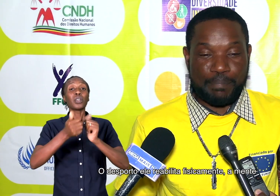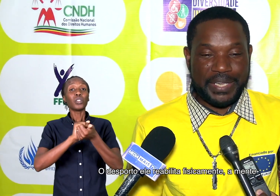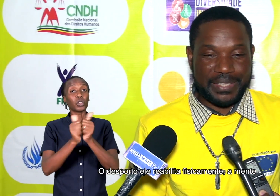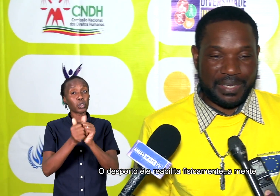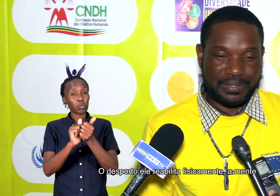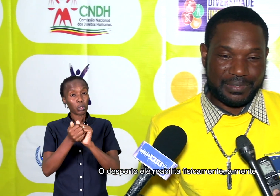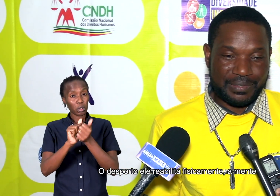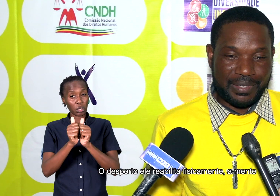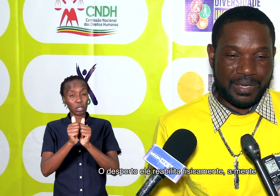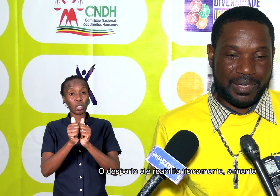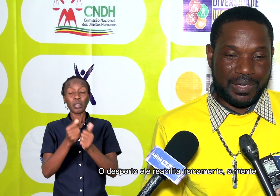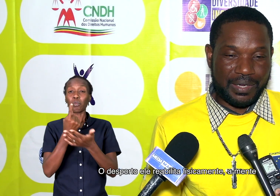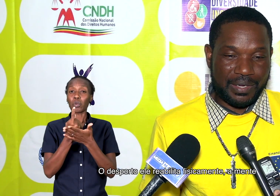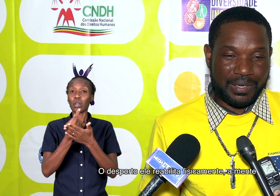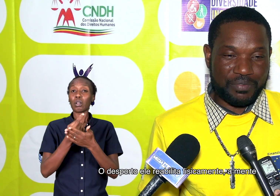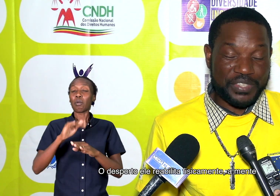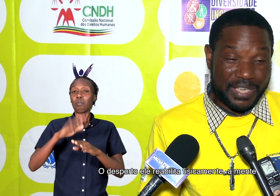ele reabilita